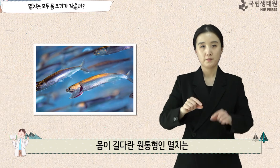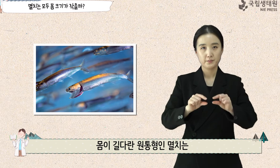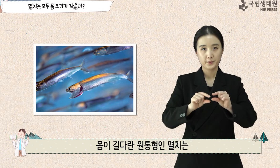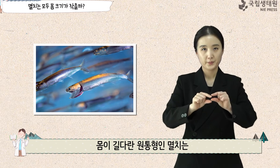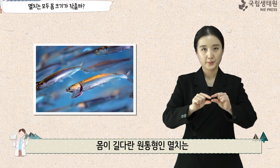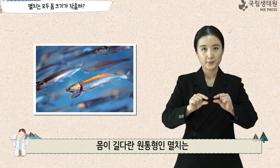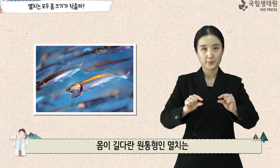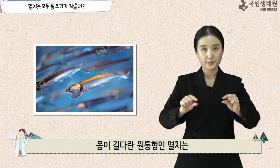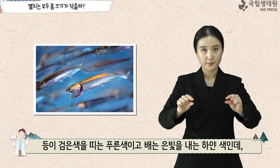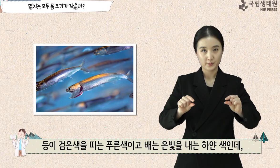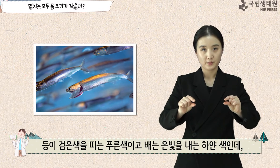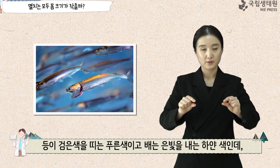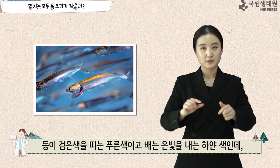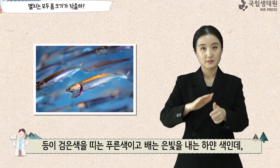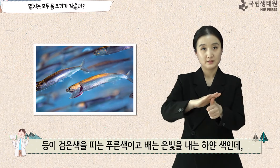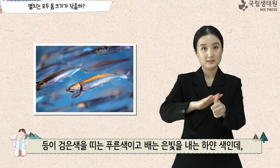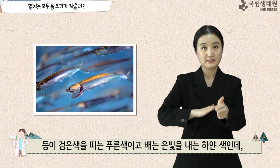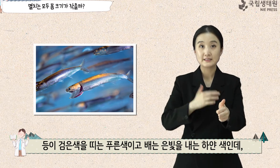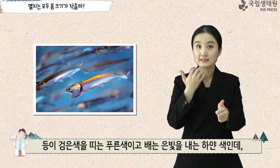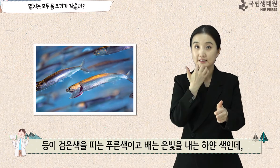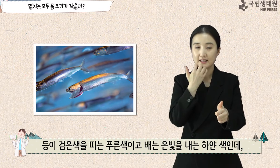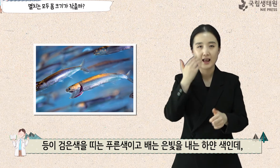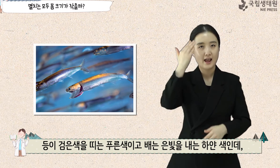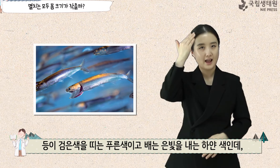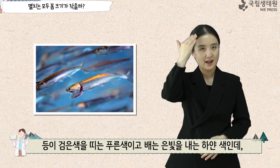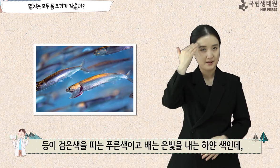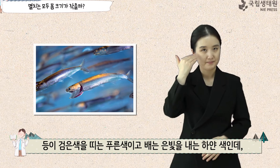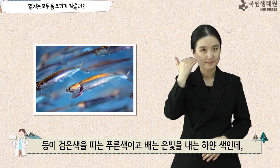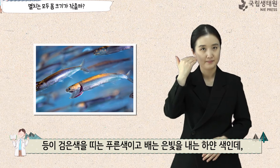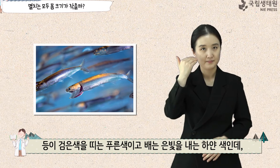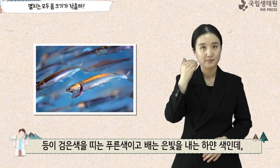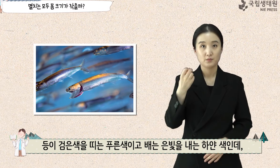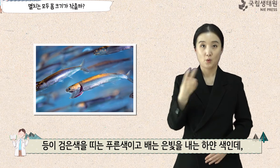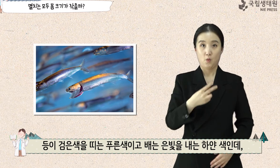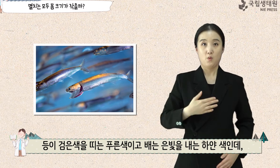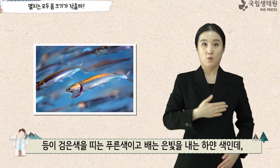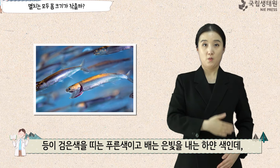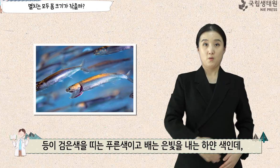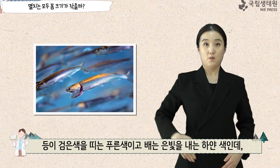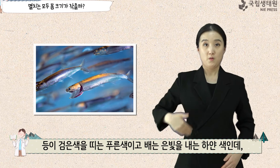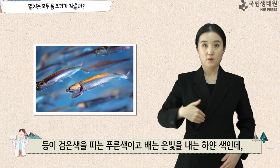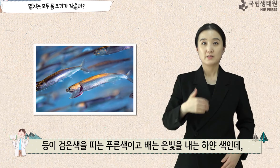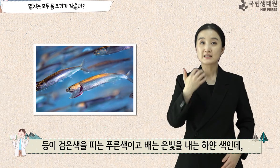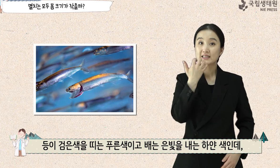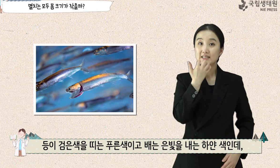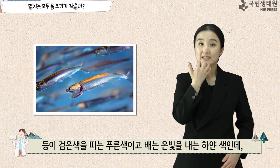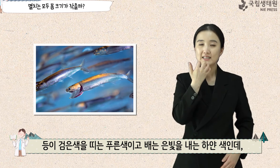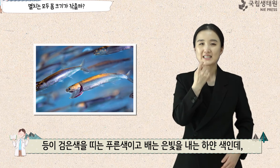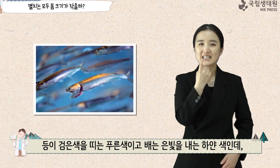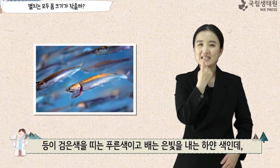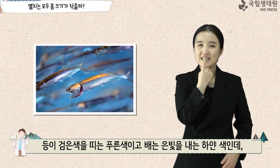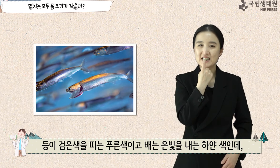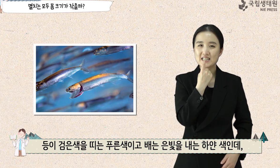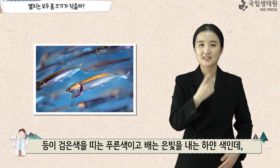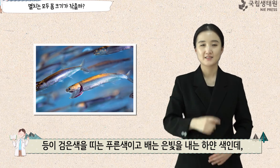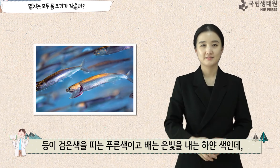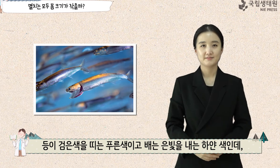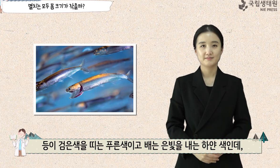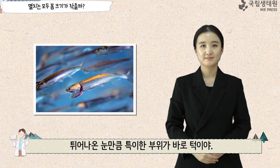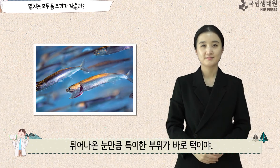원통형인 멸치는 등이 검은색을 띠는 푸른색이고 배는 은빛을 내는 하얀색인데